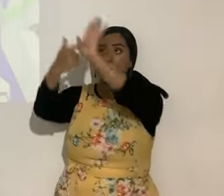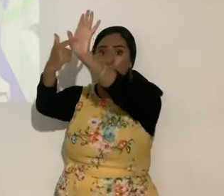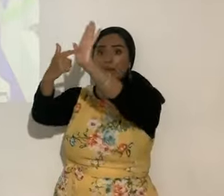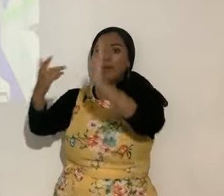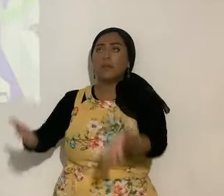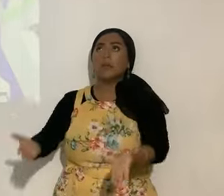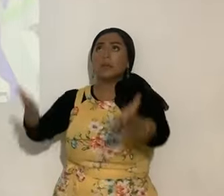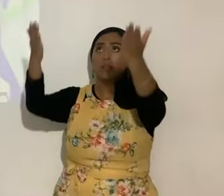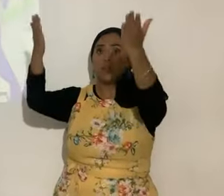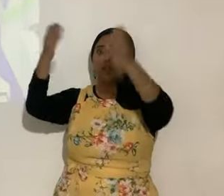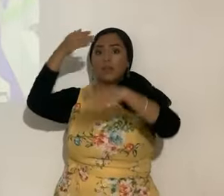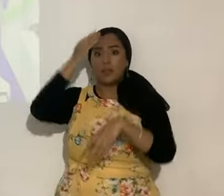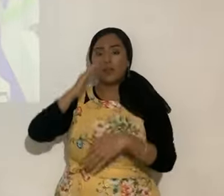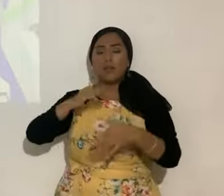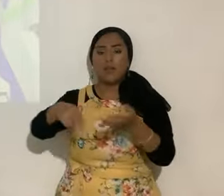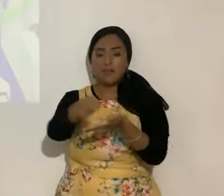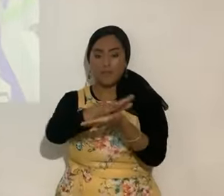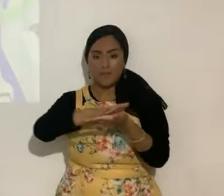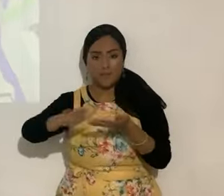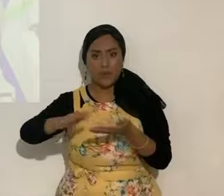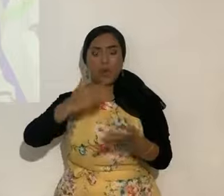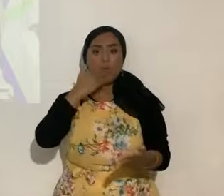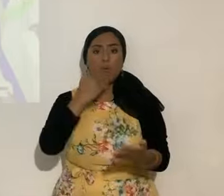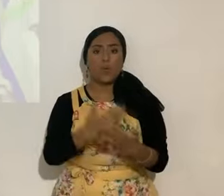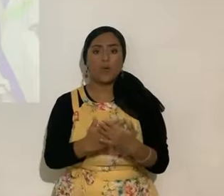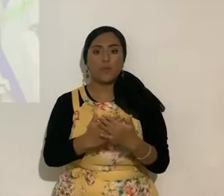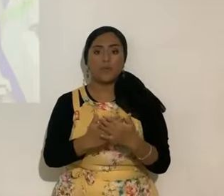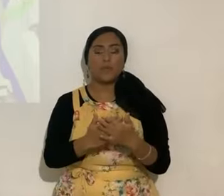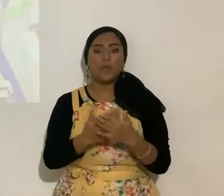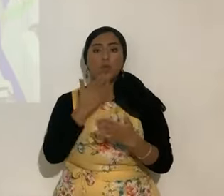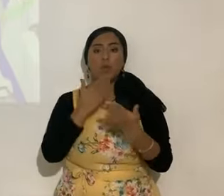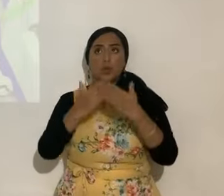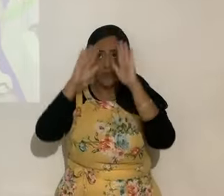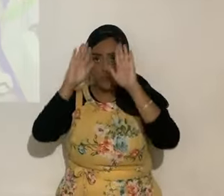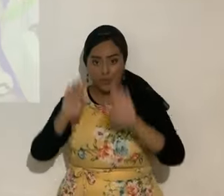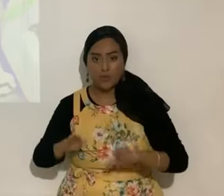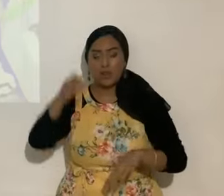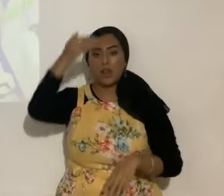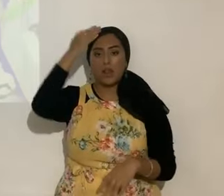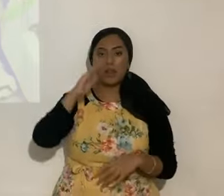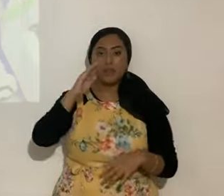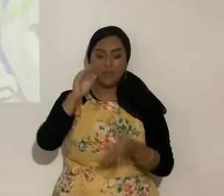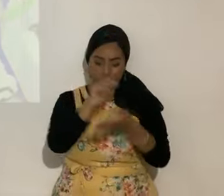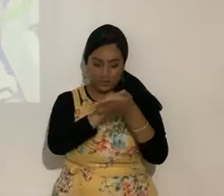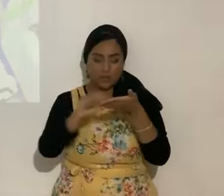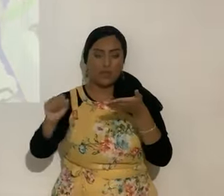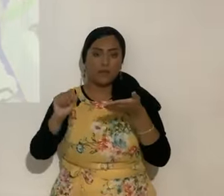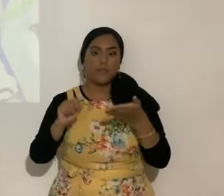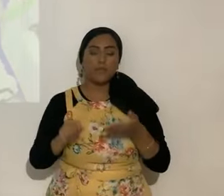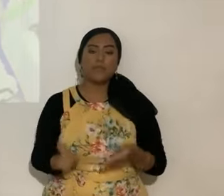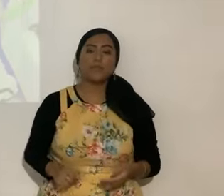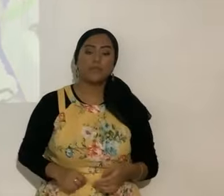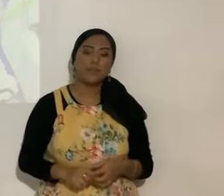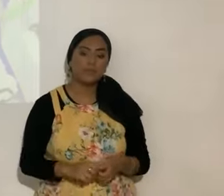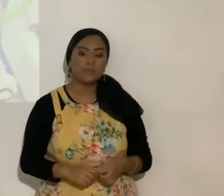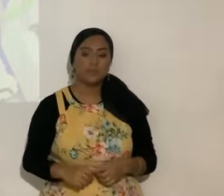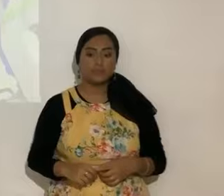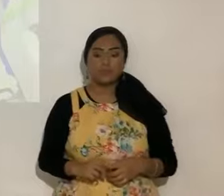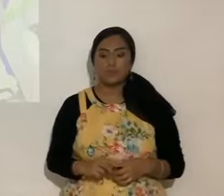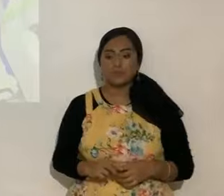sacrificio vivo, santo, agradable, lojín, que es vuestro culto racional, sobre ahí, en donde dice, cuerpo, yo lo tengo subrayado aquí, desde hace tiempo,